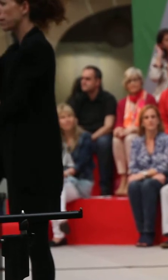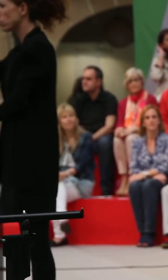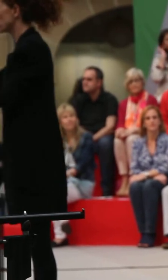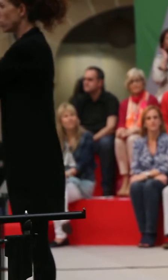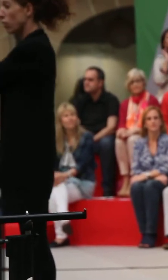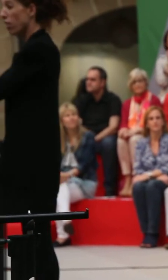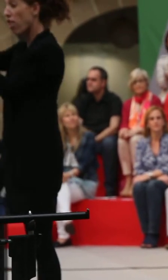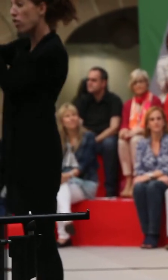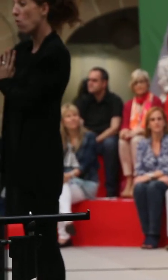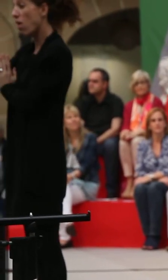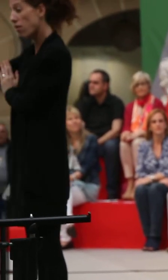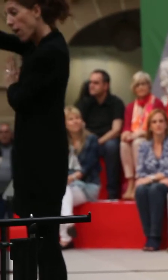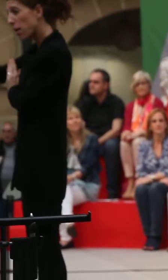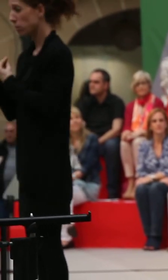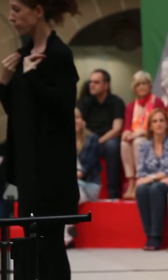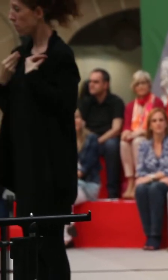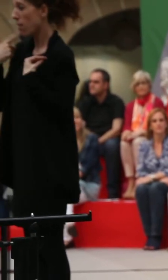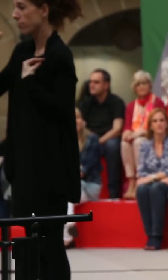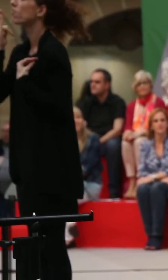la propia ciudadanía de nuestro pueblo.